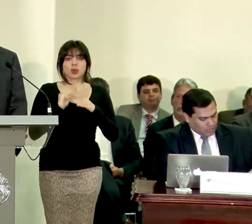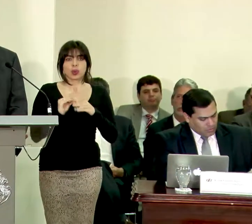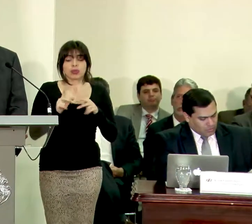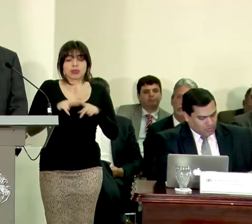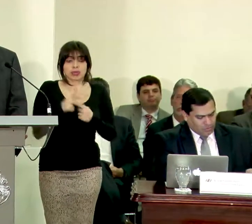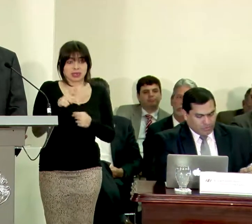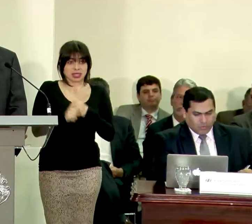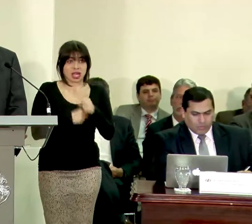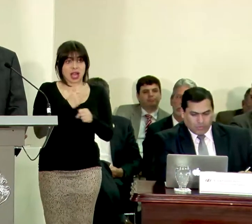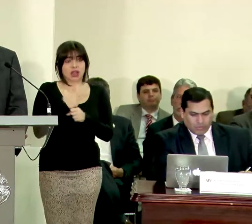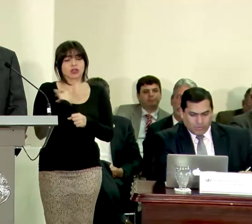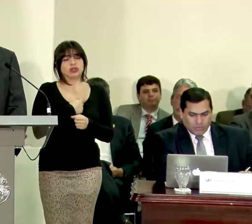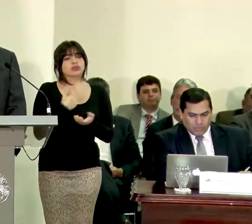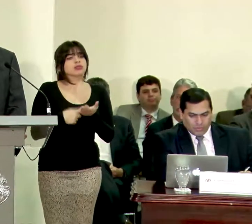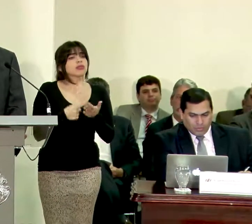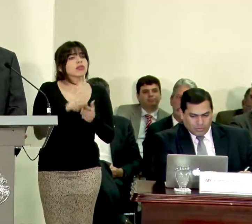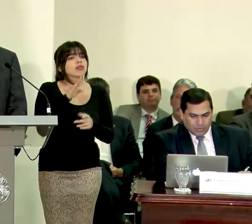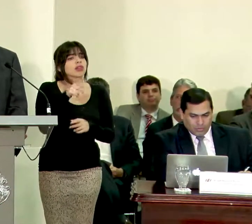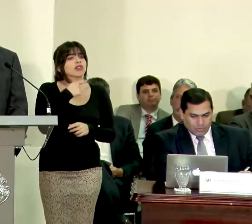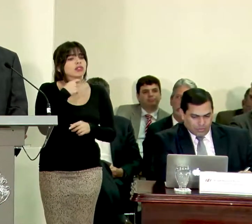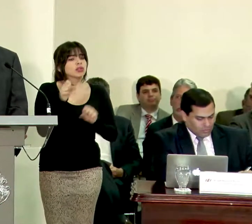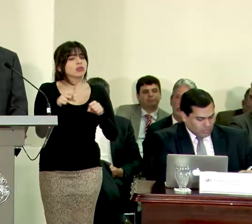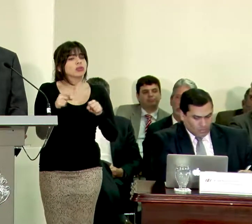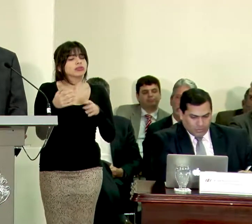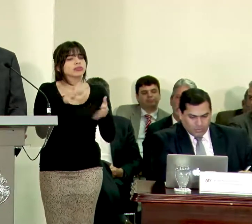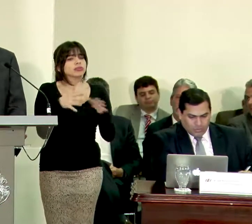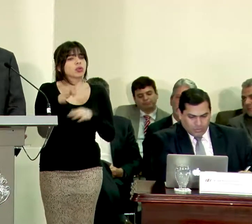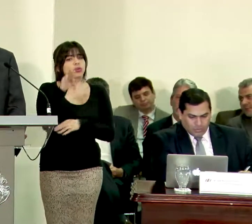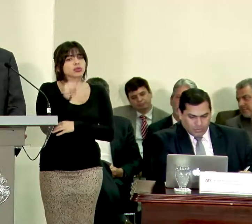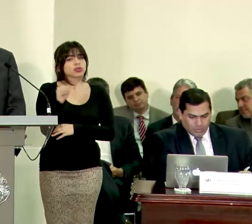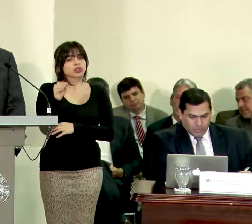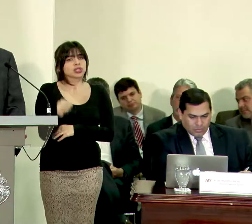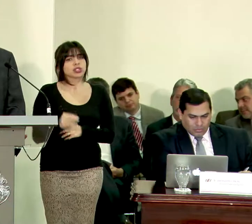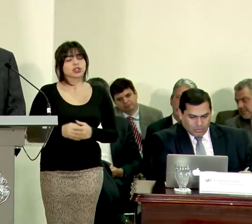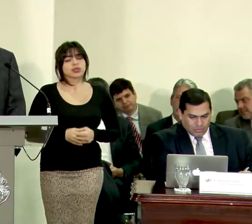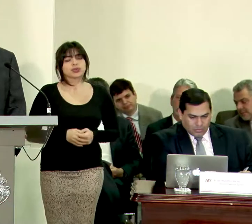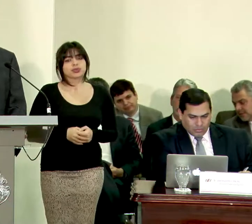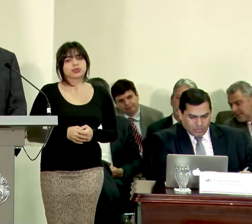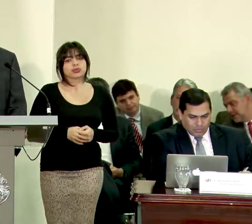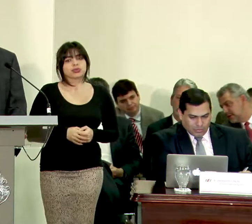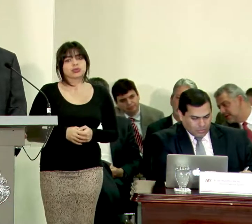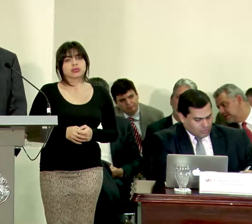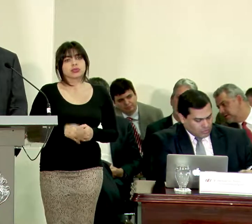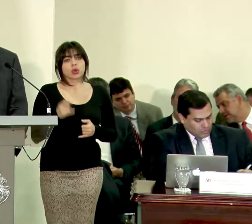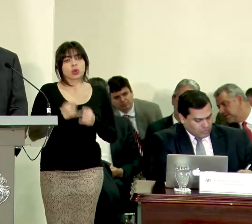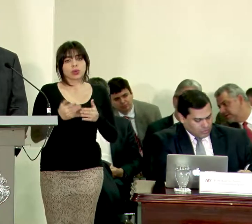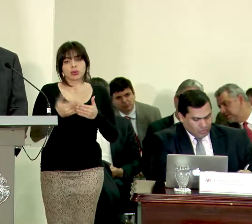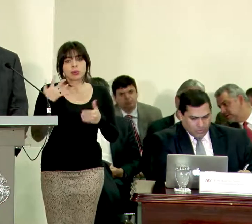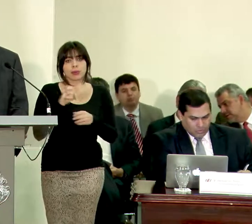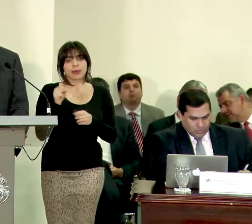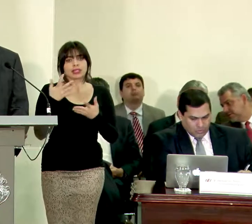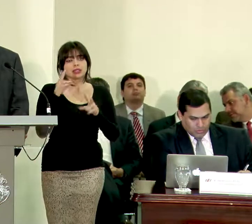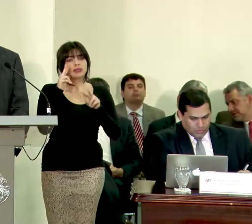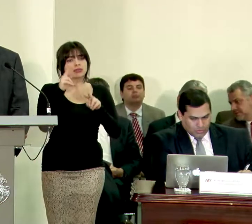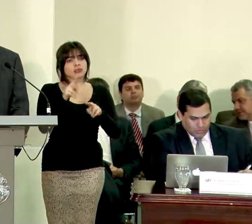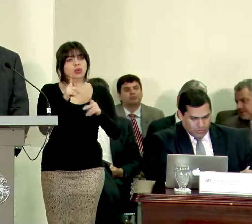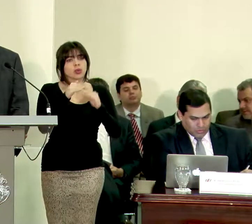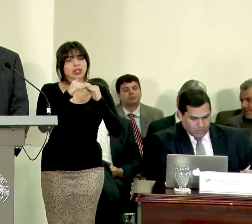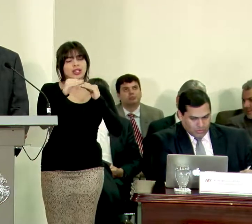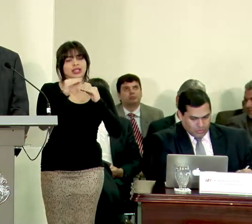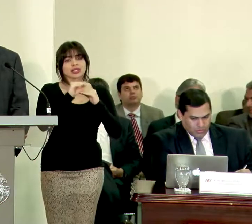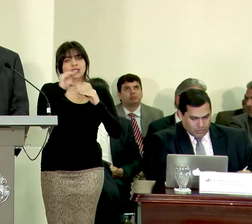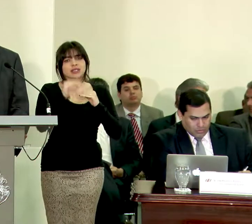año hablábamos de una inflación que podría rondar el 4%. En los últimos meses hemos visto una tasa de